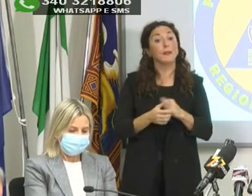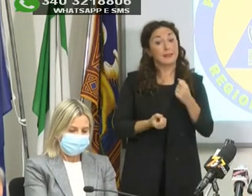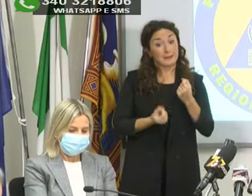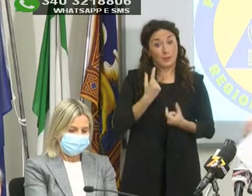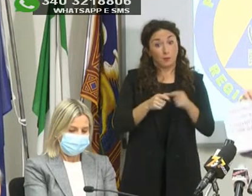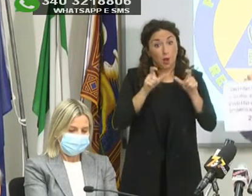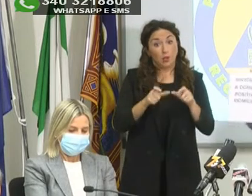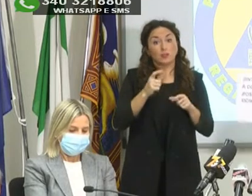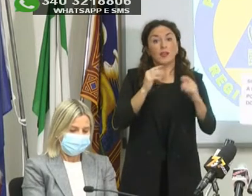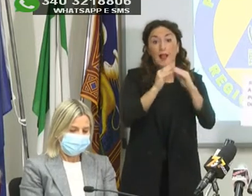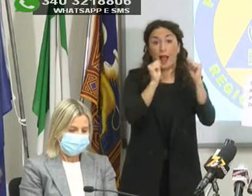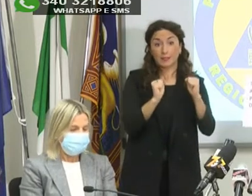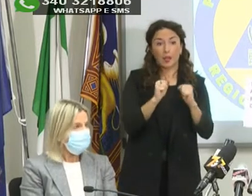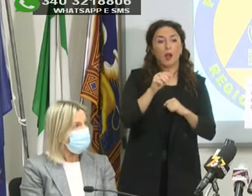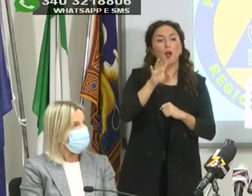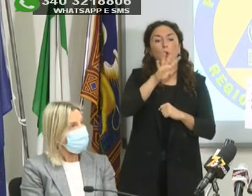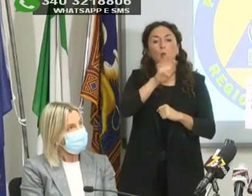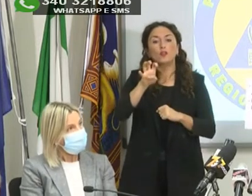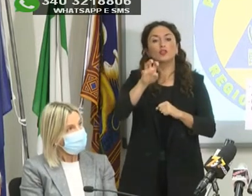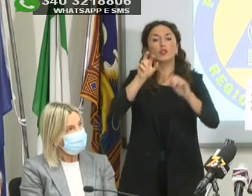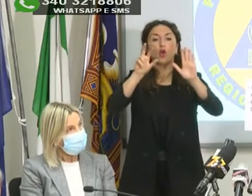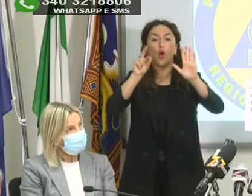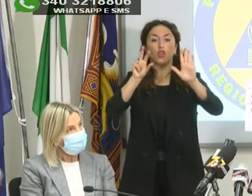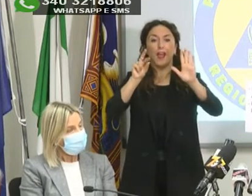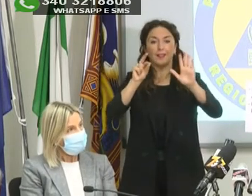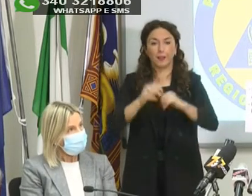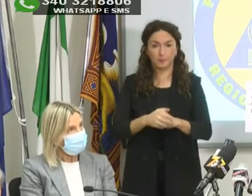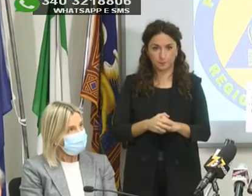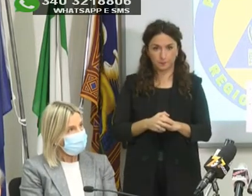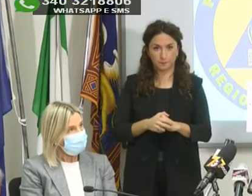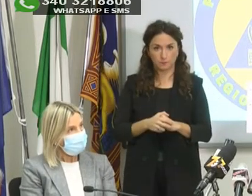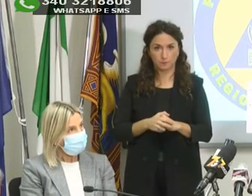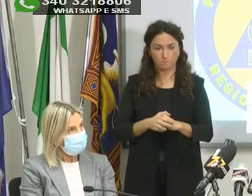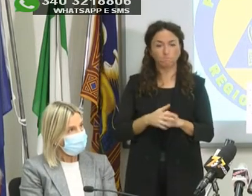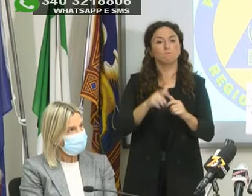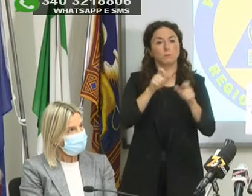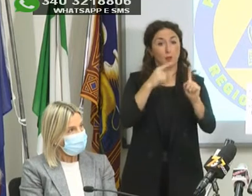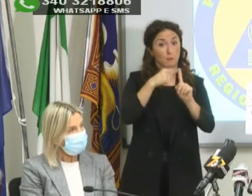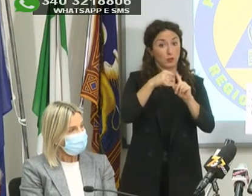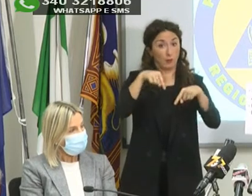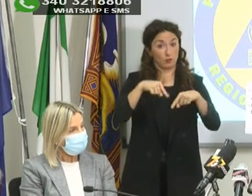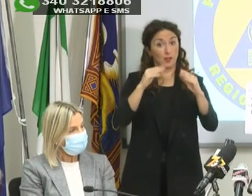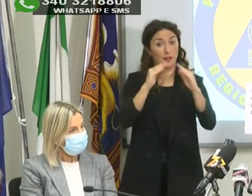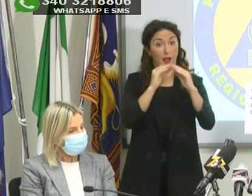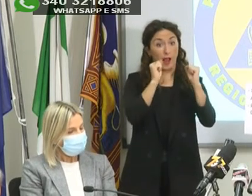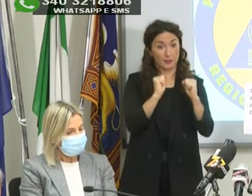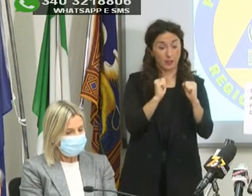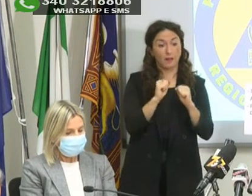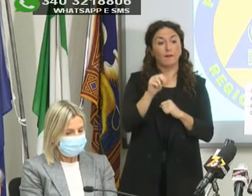sintomatici oggi a domicilio sono 480. I positivi oggi a domicilio